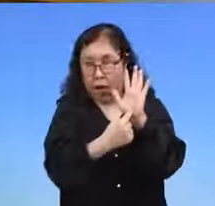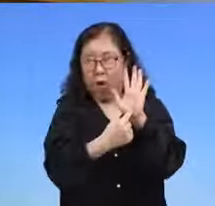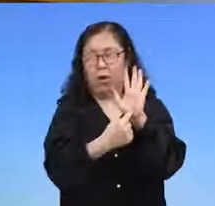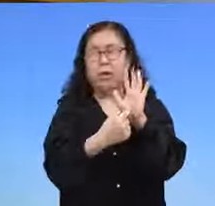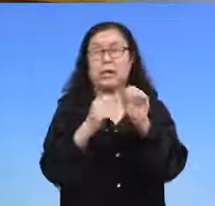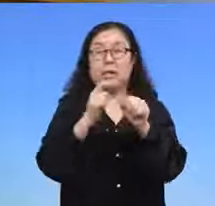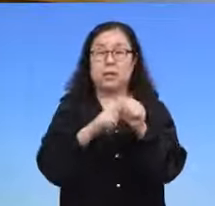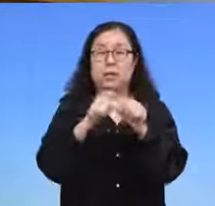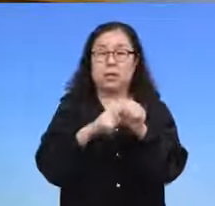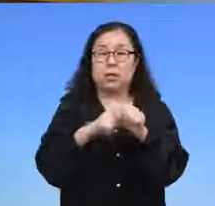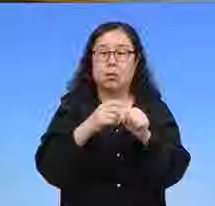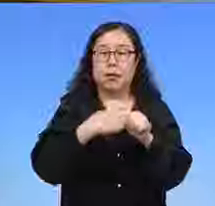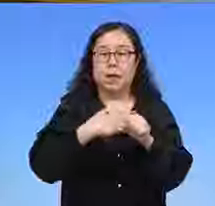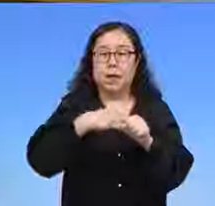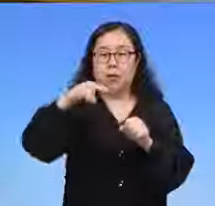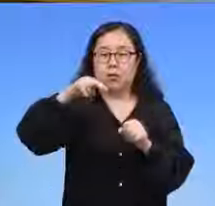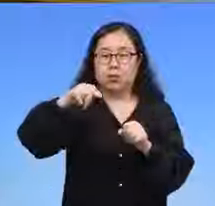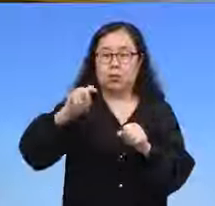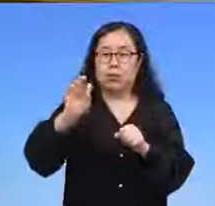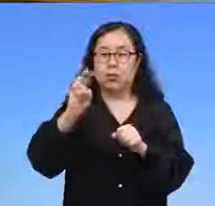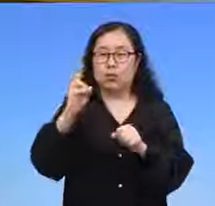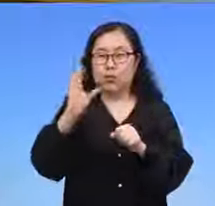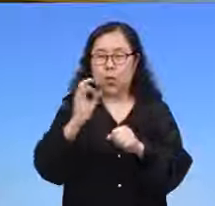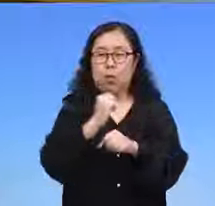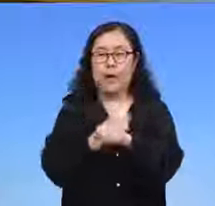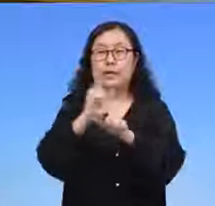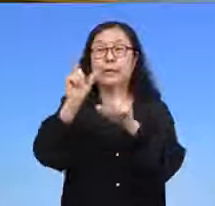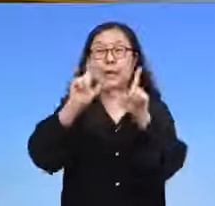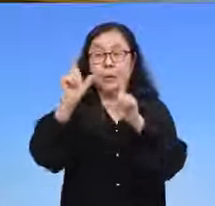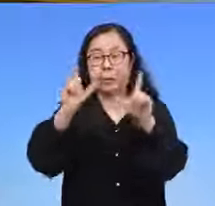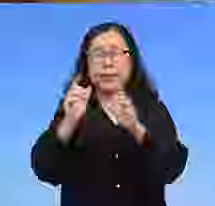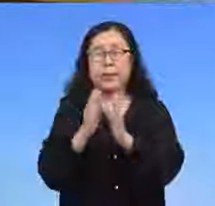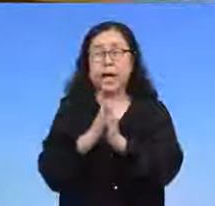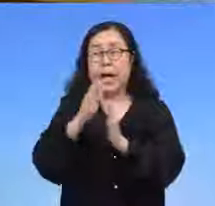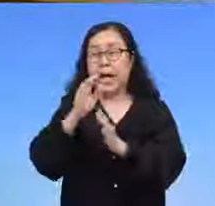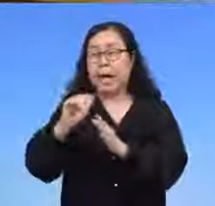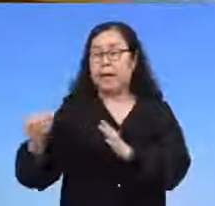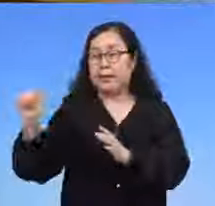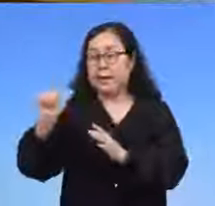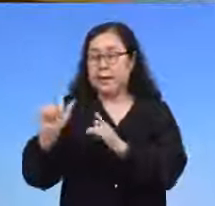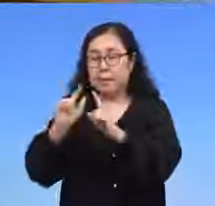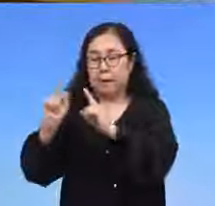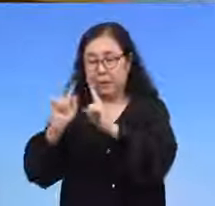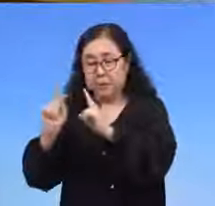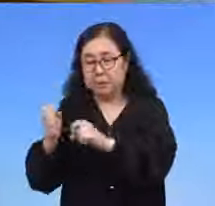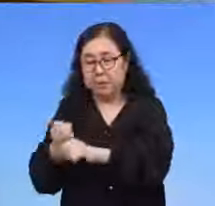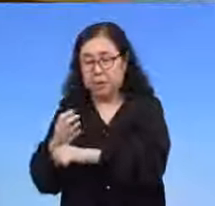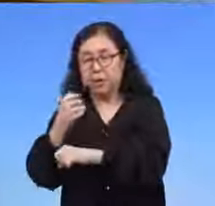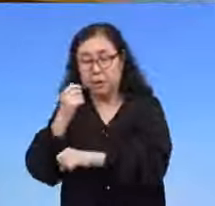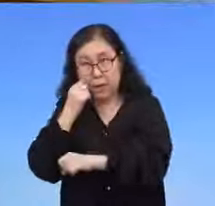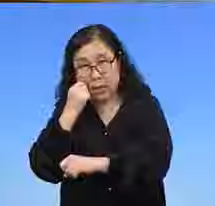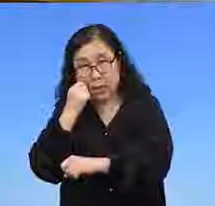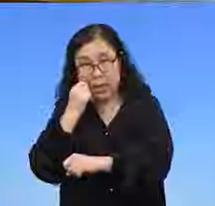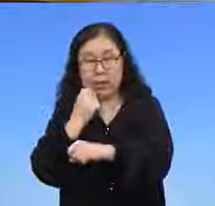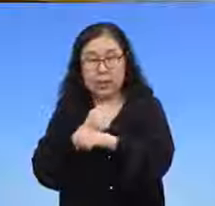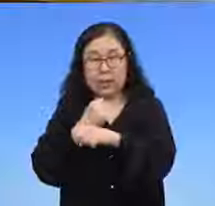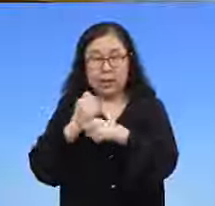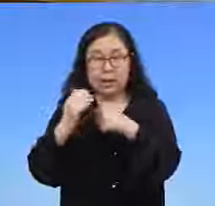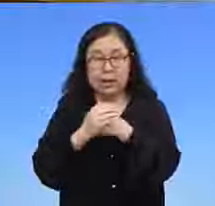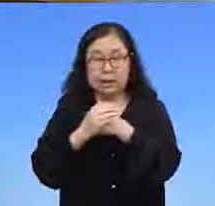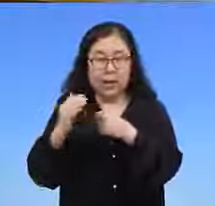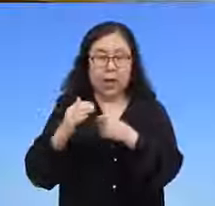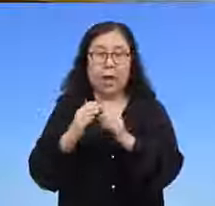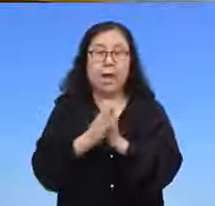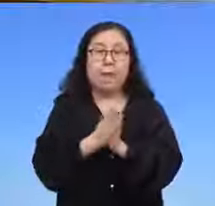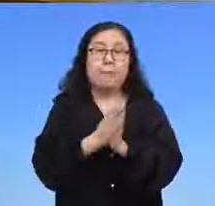자, 6절을 한번 보십시오. 성령이 아시아에서 말씀을 전하지 못하게 하시거늘 그들이 부르기아와 갈라디아